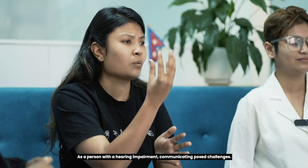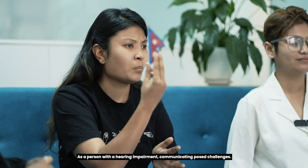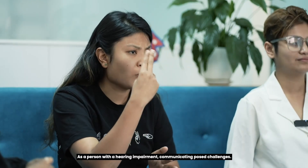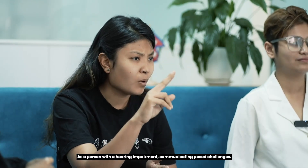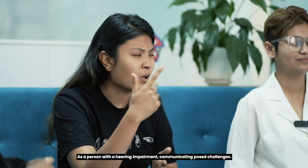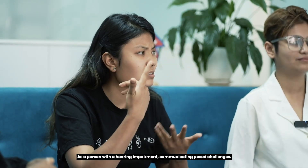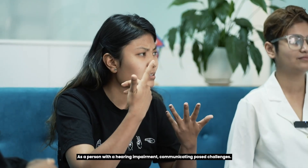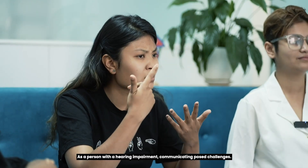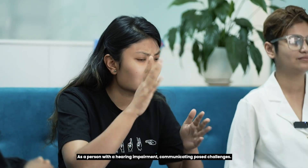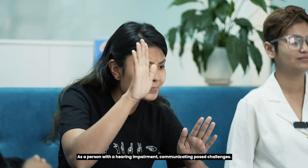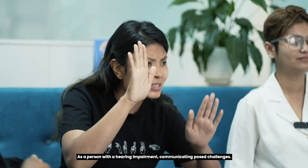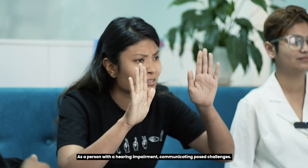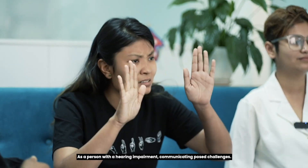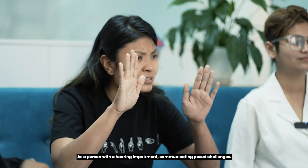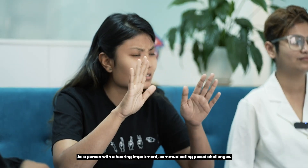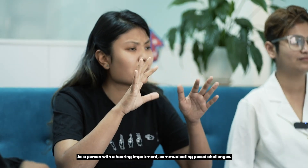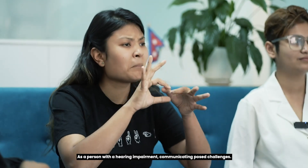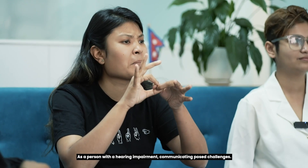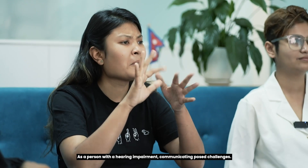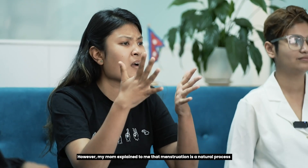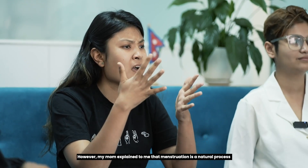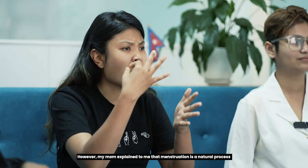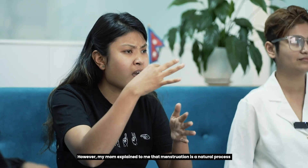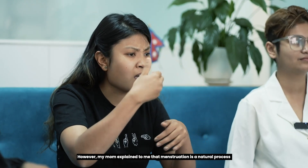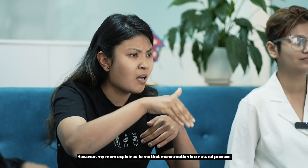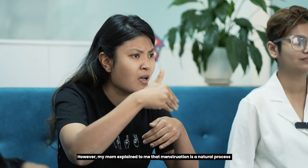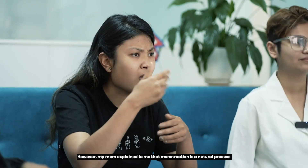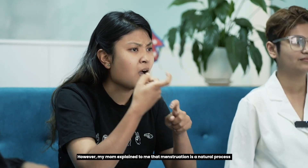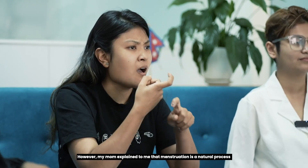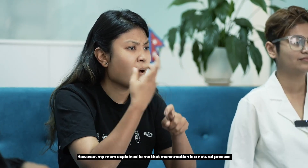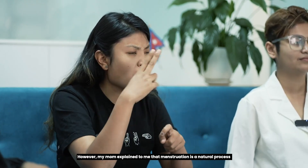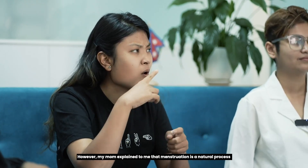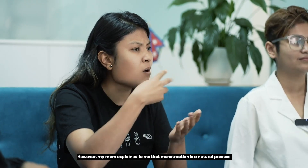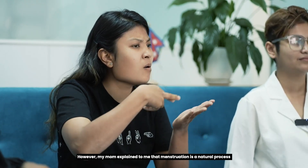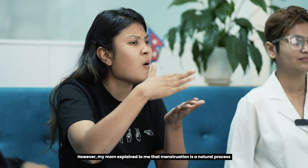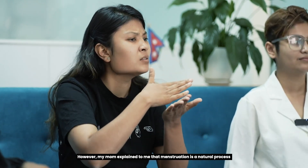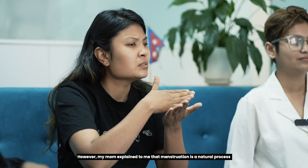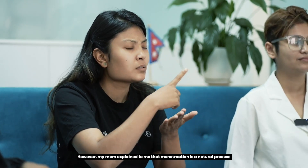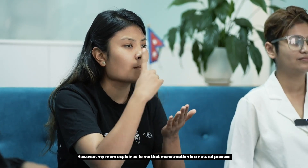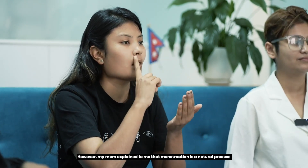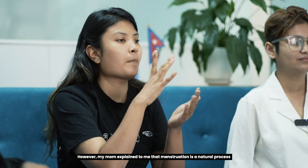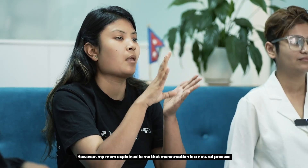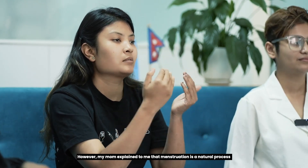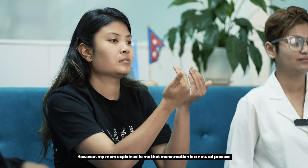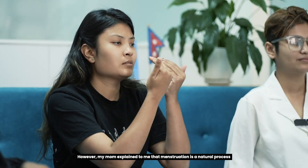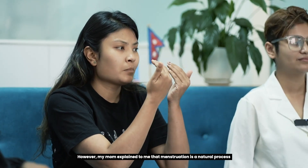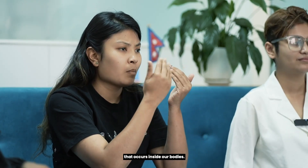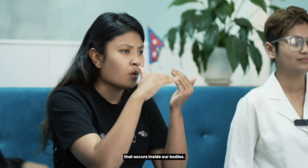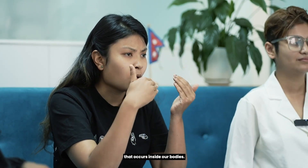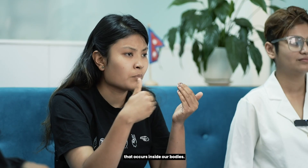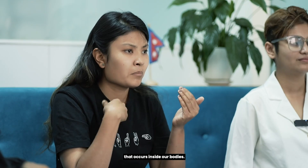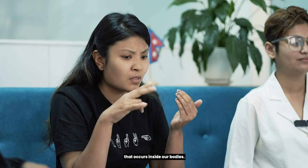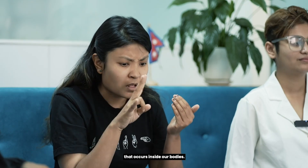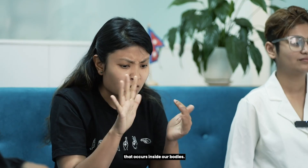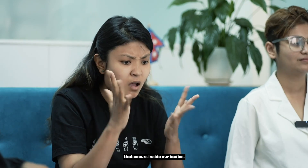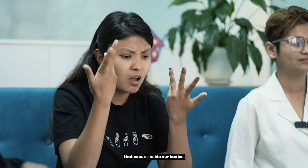हाम्रो बहिरा सुनेछ भने अपाङ्गता व्यक्तिको कम्युनिकेसन संसारले गाह्रो हुन्छ नि त, त्यही भएर उहाँले महिनावारी भनेको चाहिँ अब यो प्राकृतिक तरिका जस्तो कस्तो हो भन्दा चाहिँ